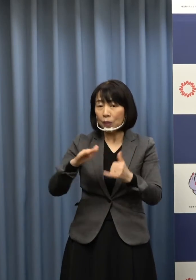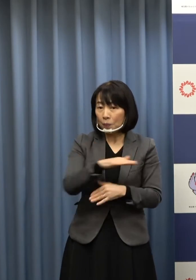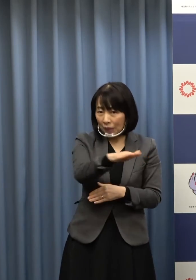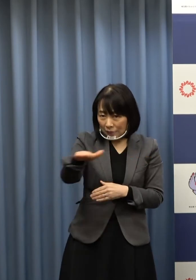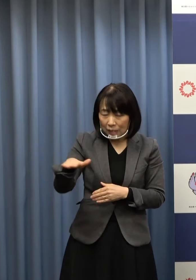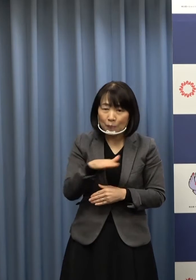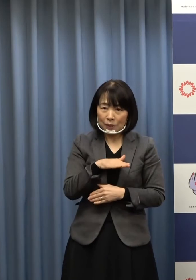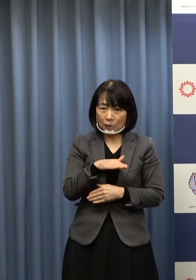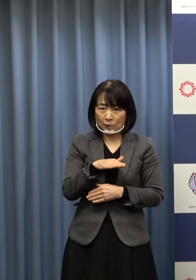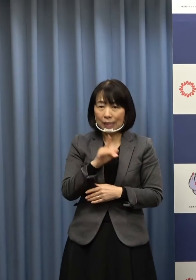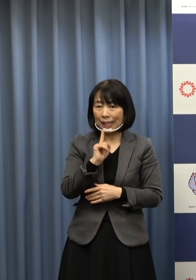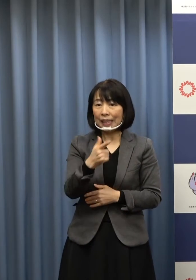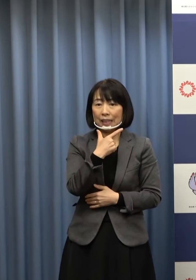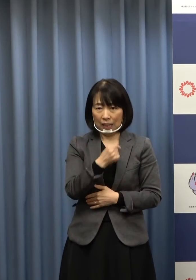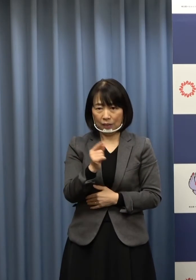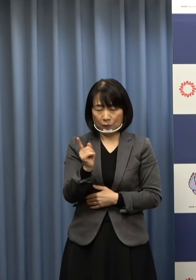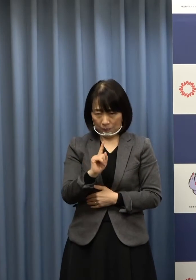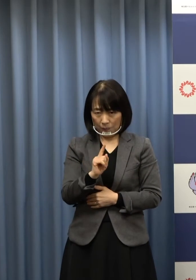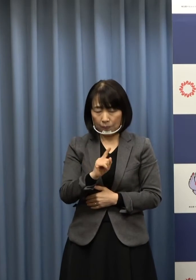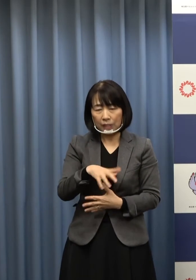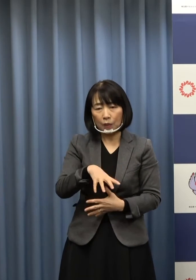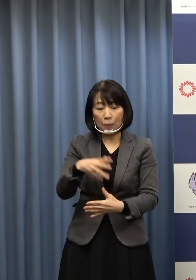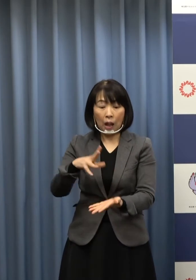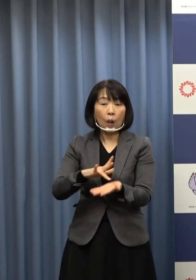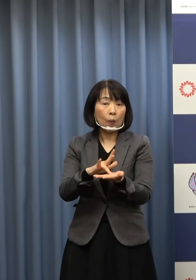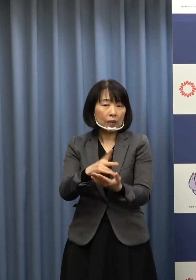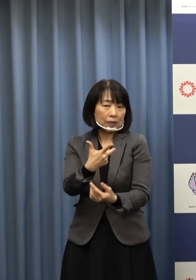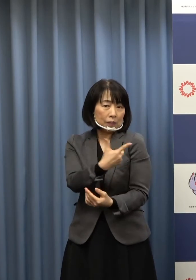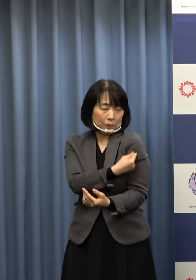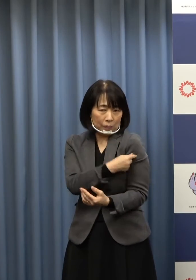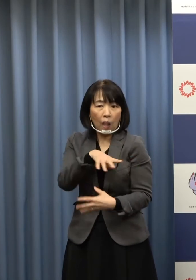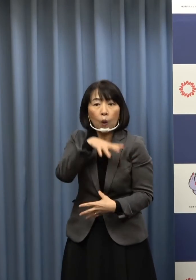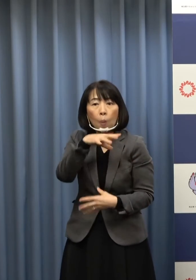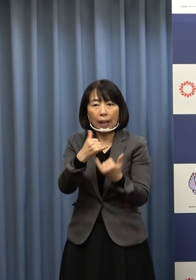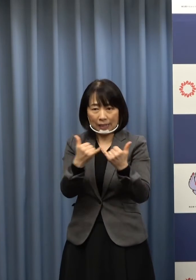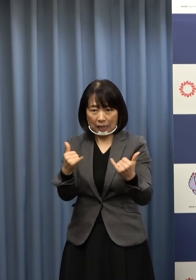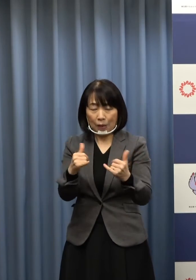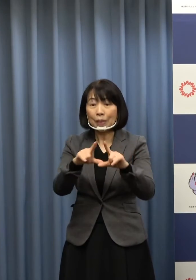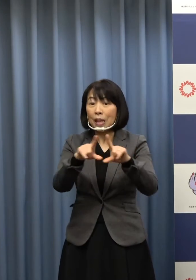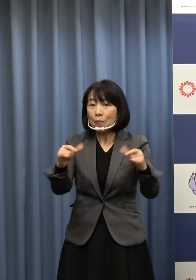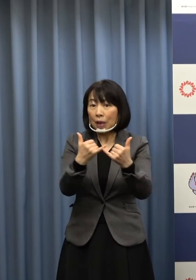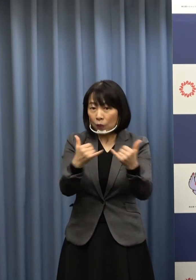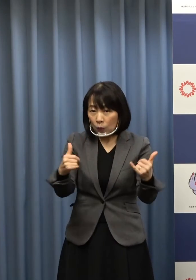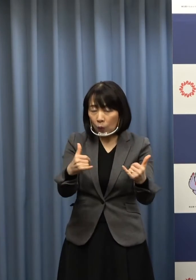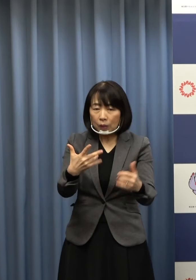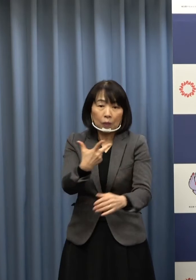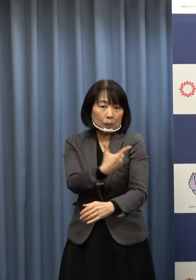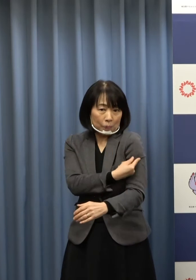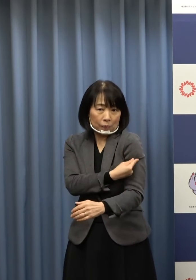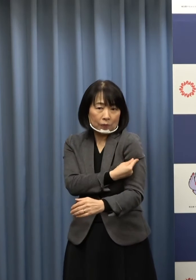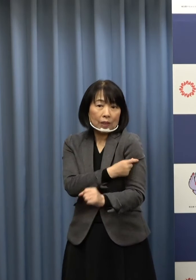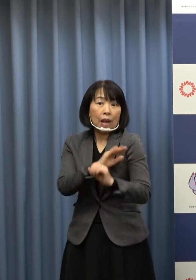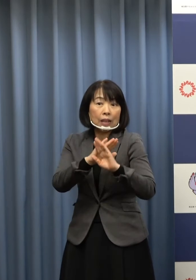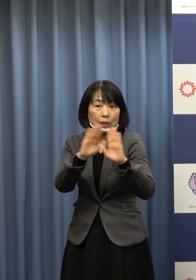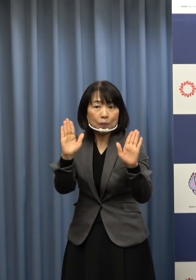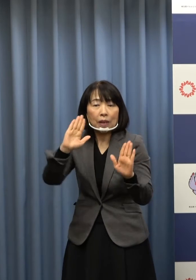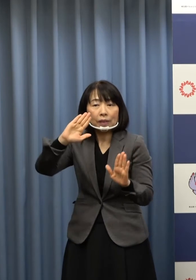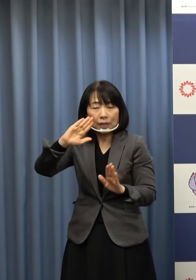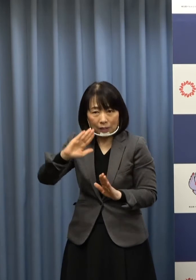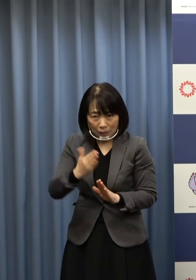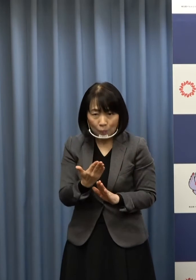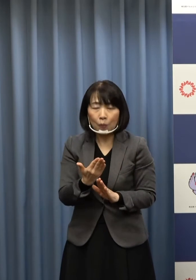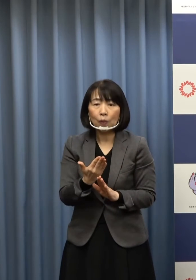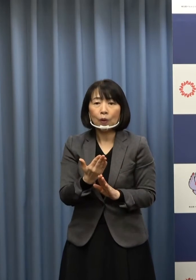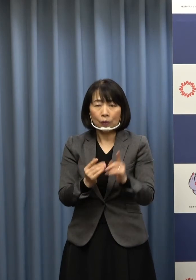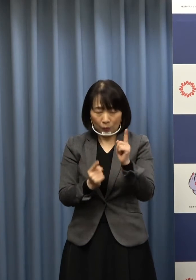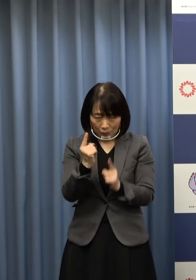が仮に高齢者に打たれる、あるいは一般の方に打たれるようになったとしても、しばらくはこれ、措置、我々が必